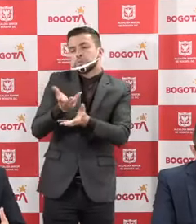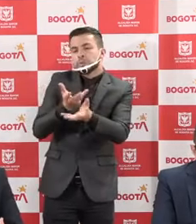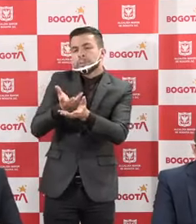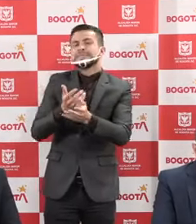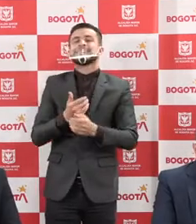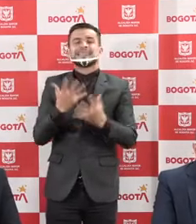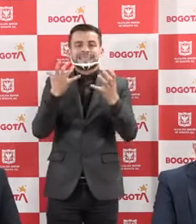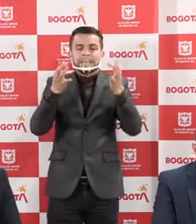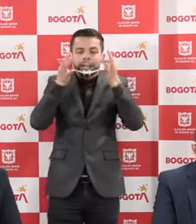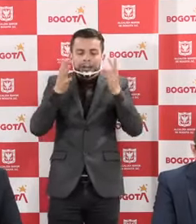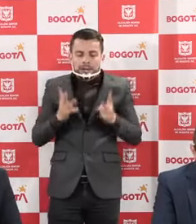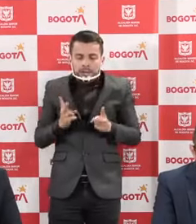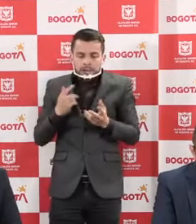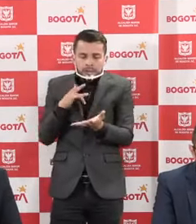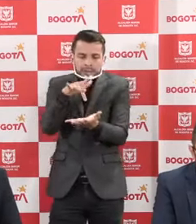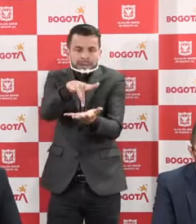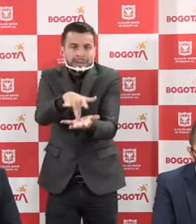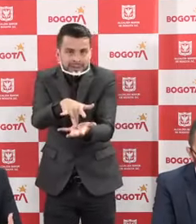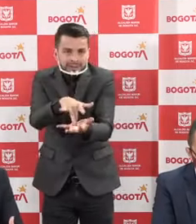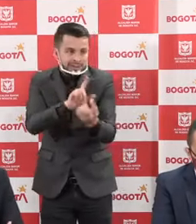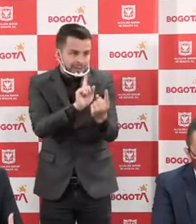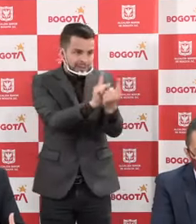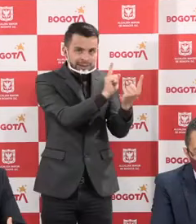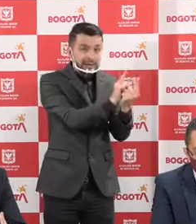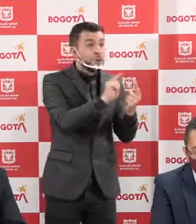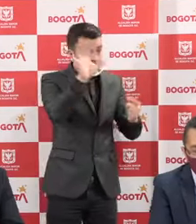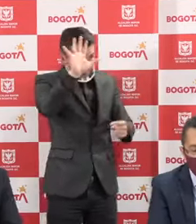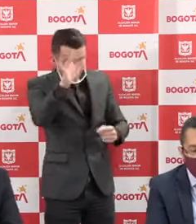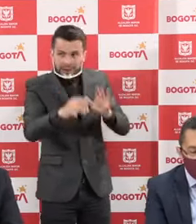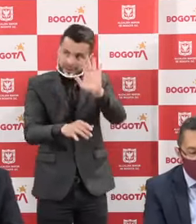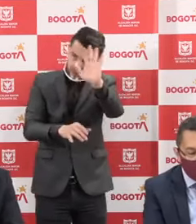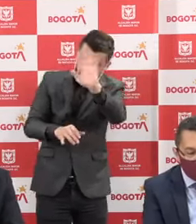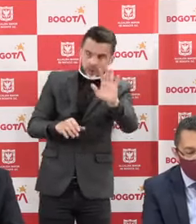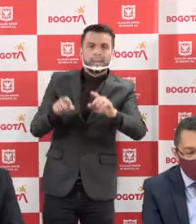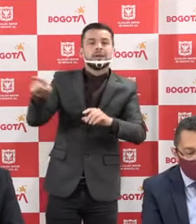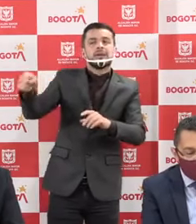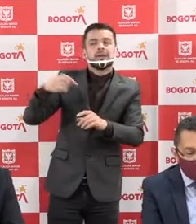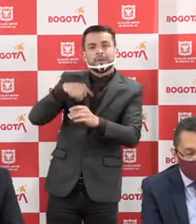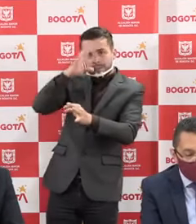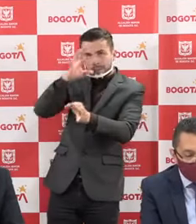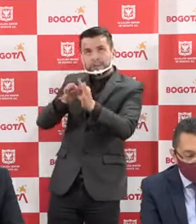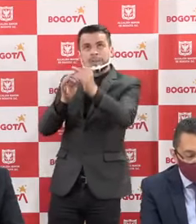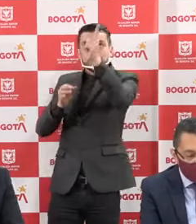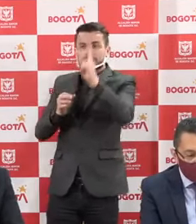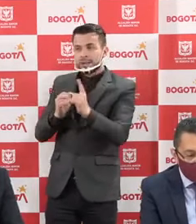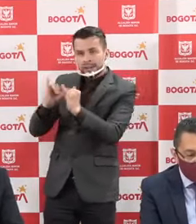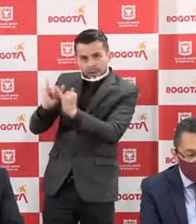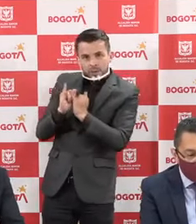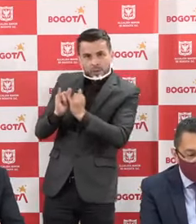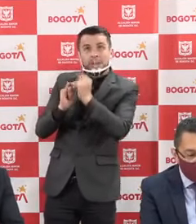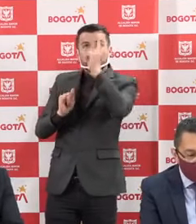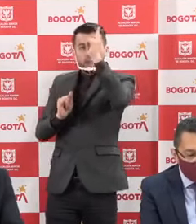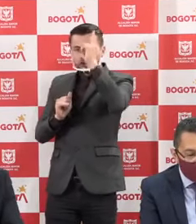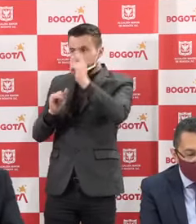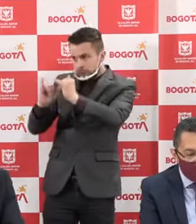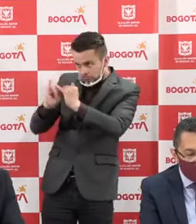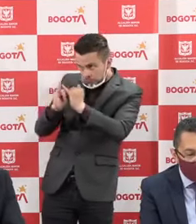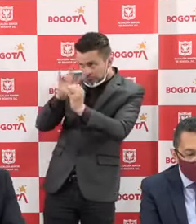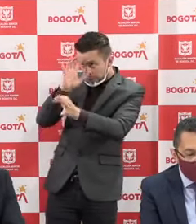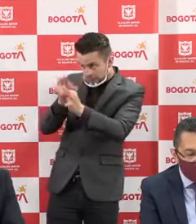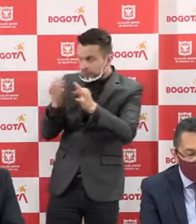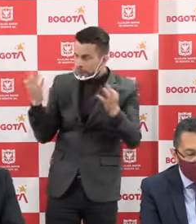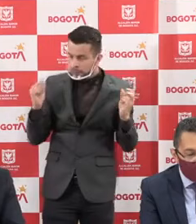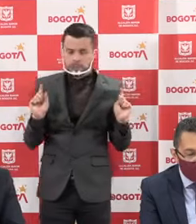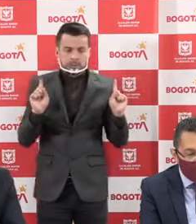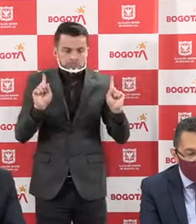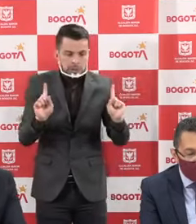de manera presencial poder encontrarse con sus fieles con sus con sus congregados lo que acordamos con ellos es